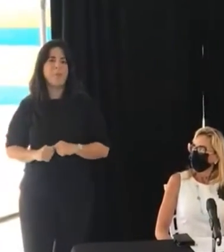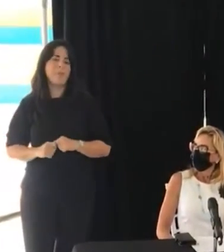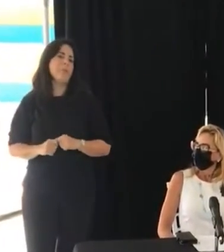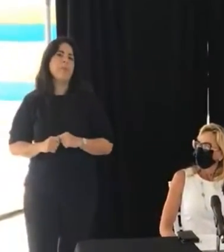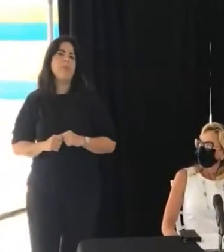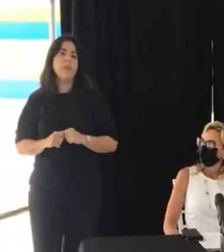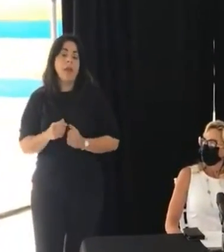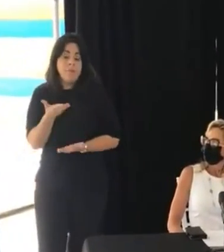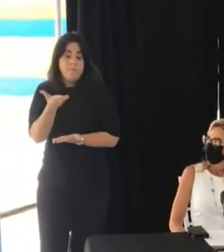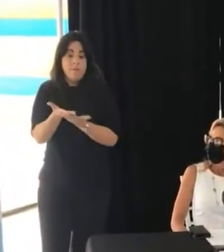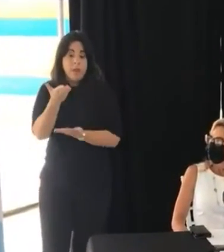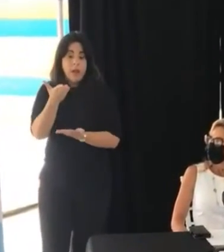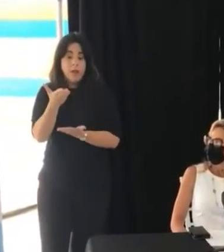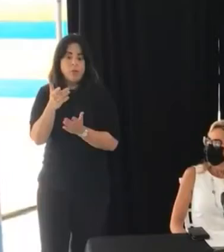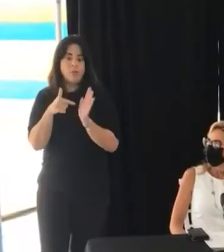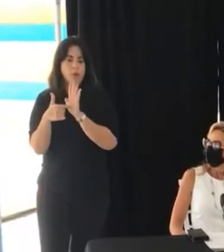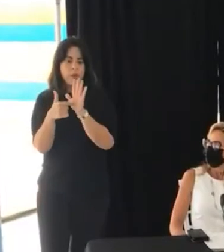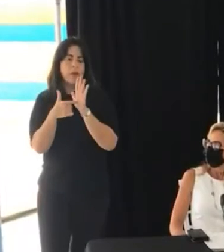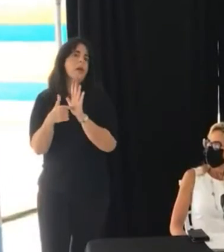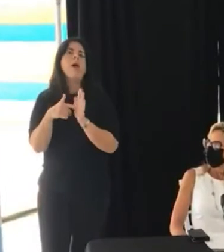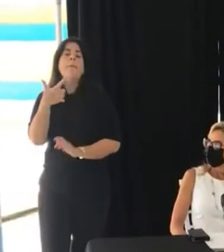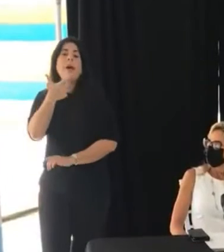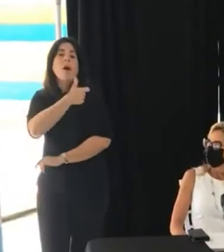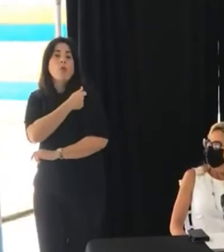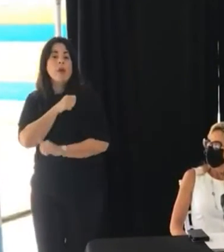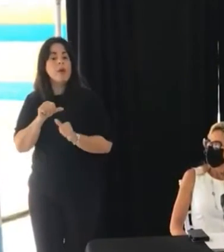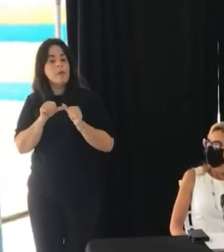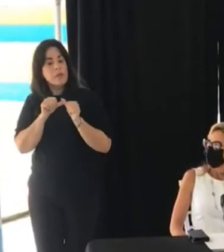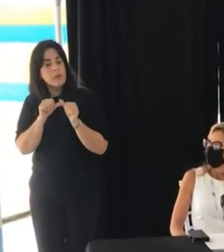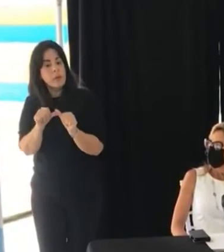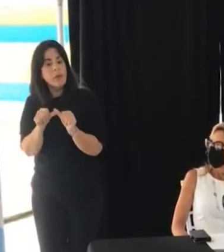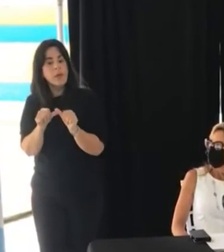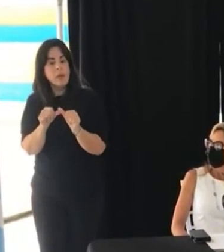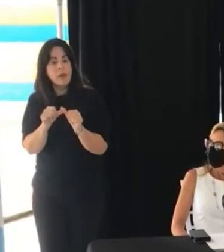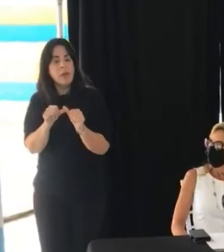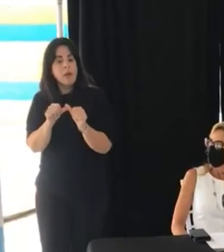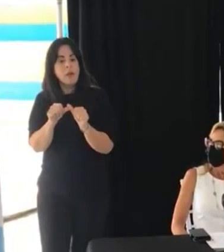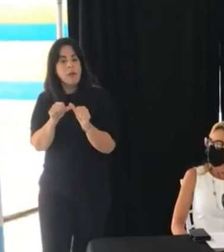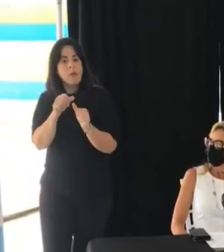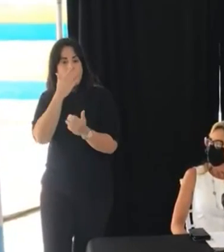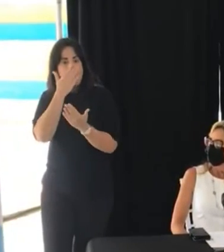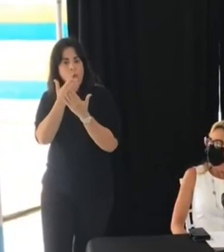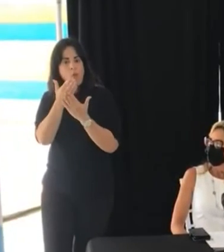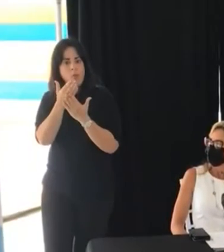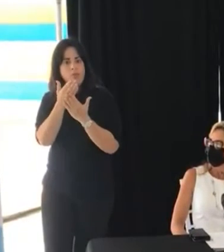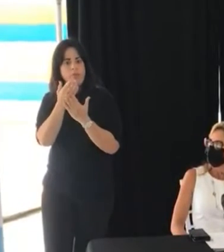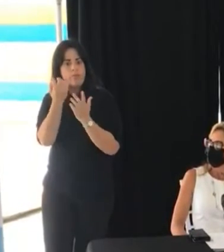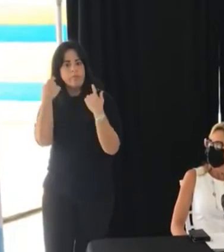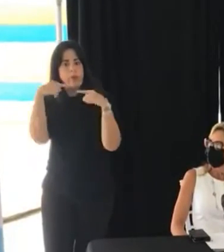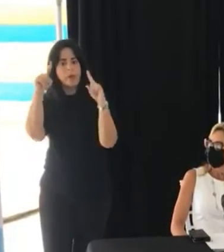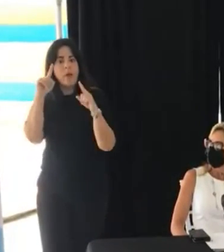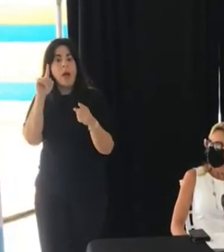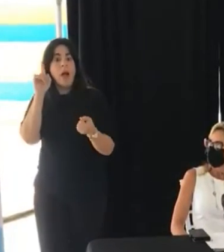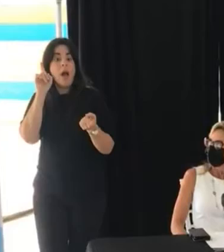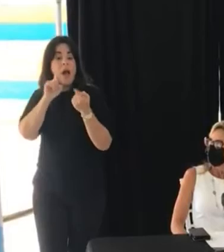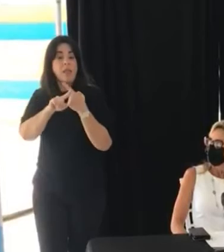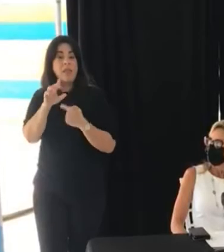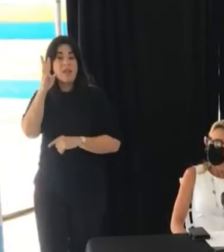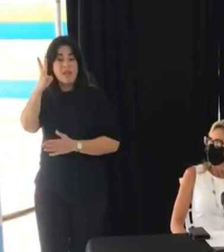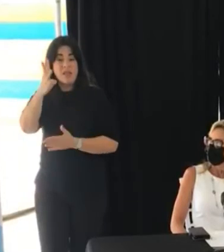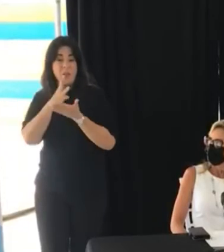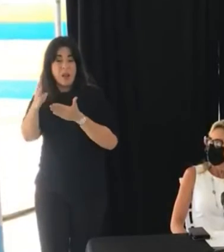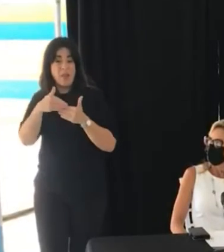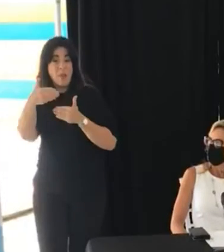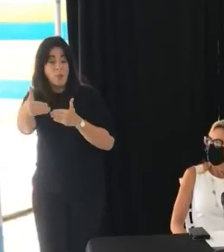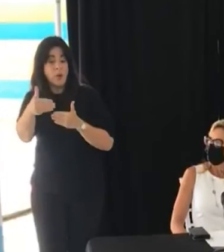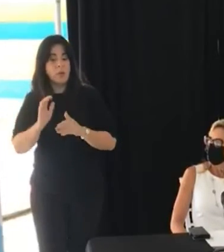los datos apuntan a que la vacuna sigue siendo eficaz hasta 6 semanas después.